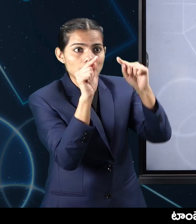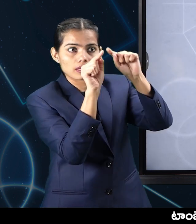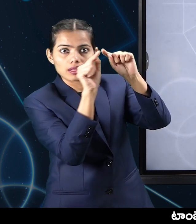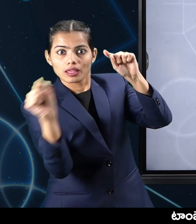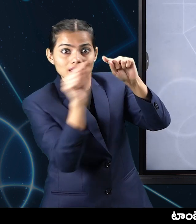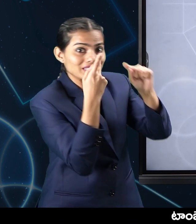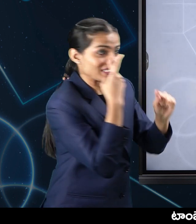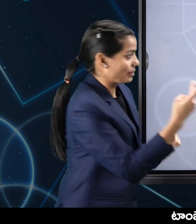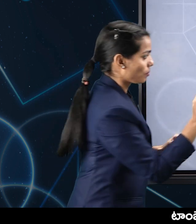నిర్వచించండి.